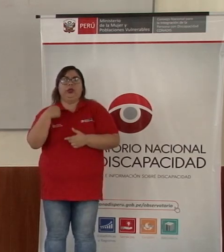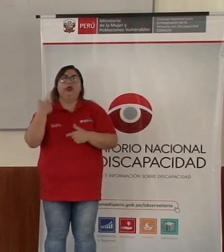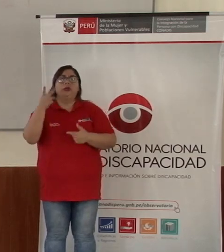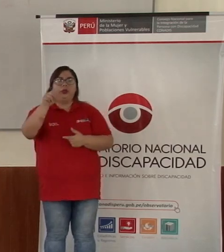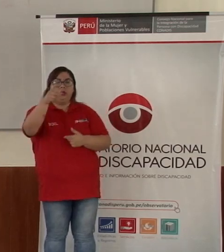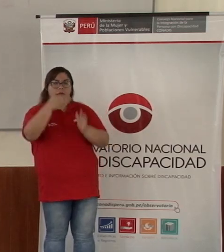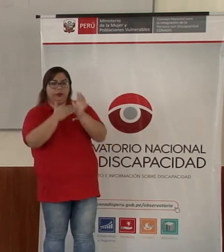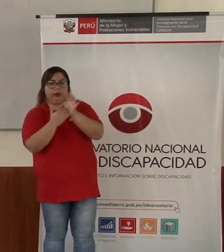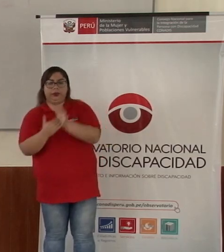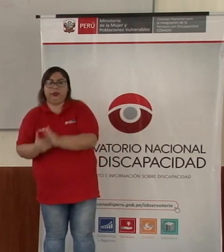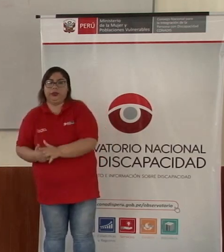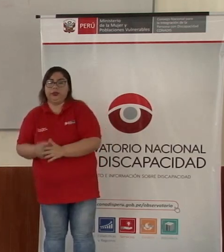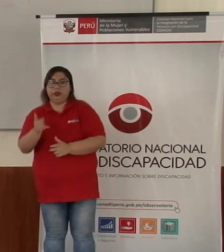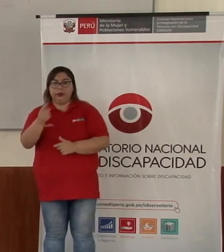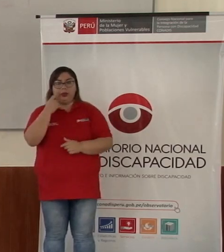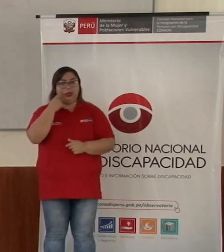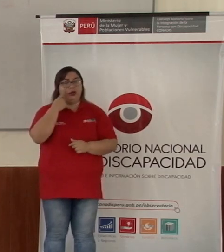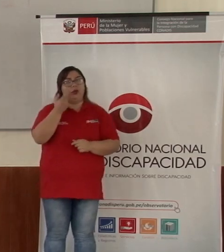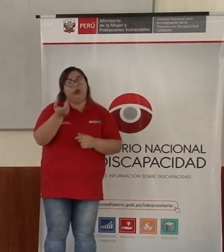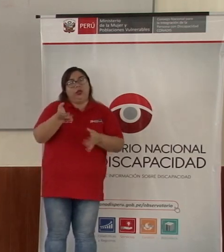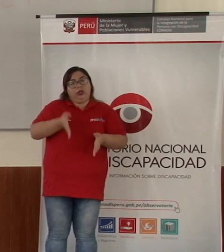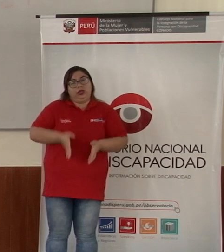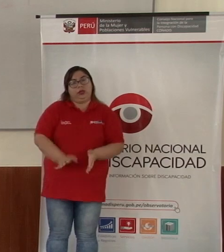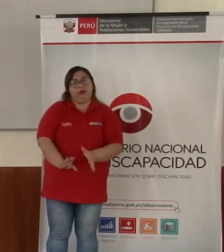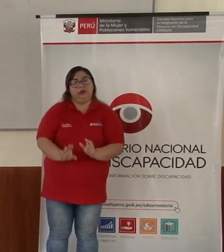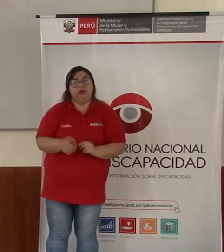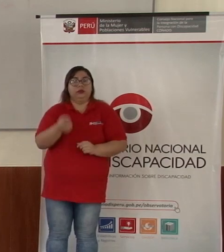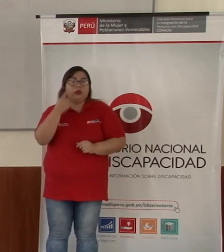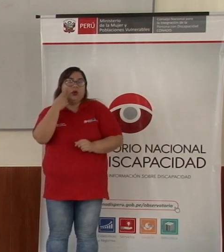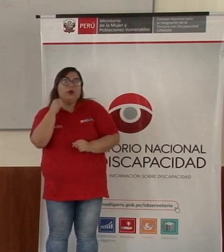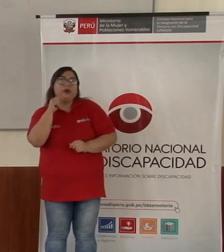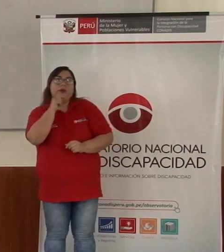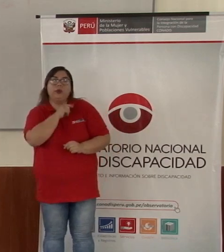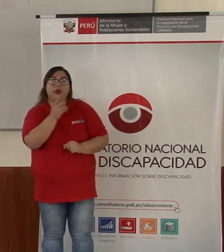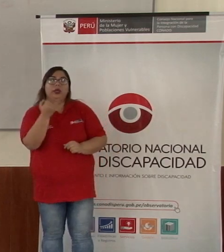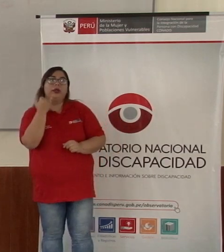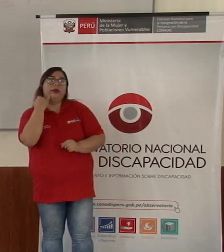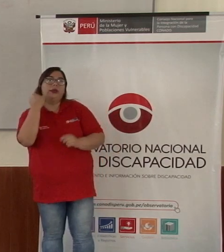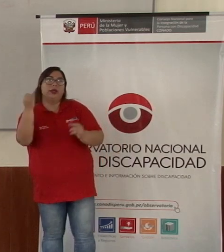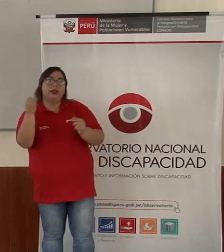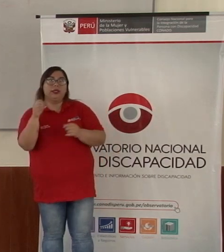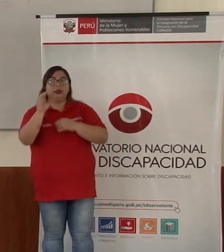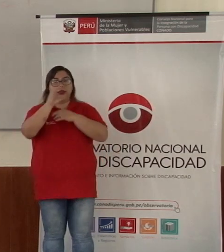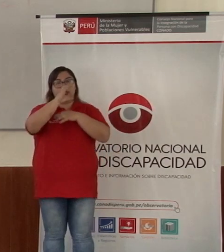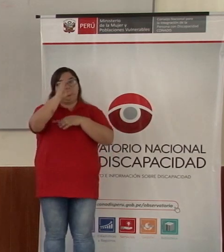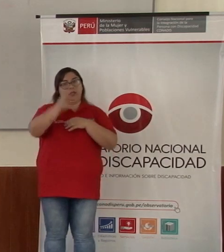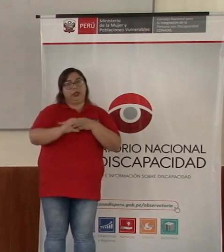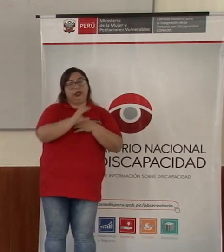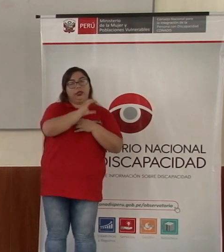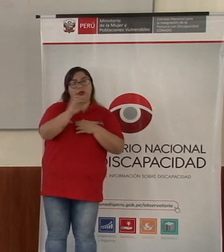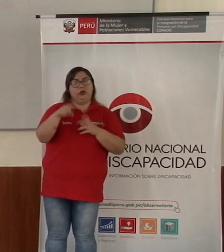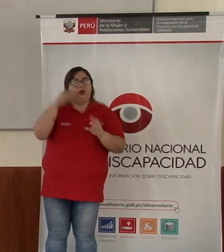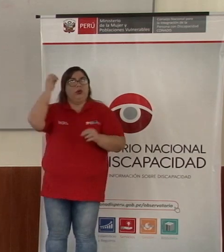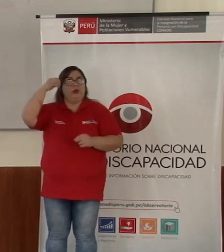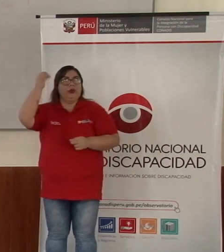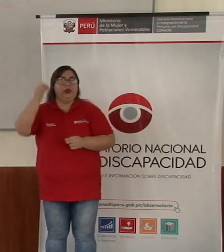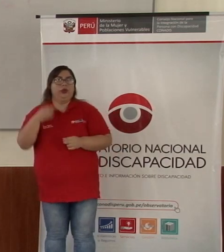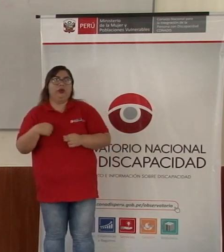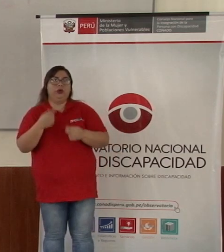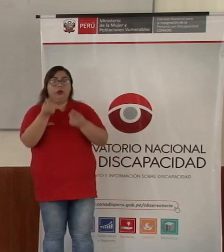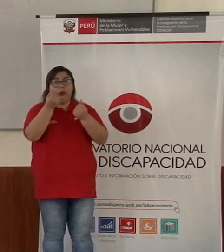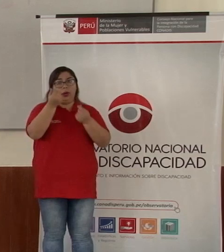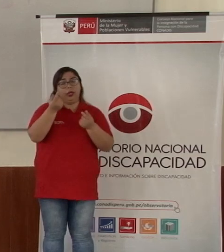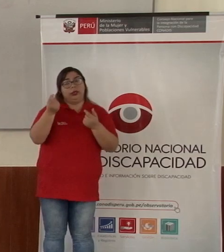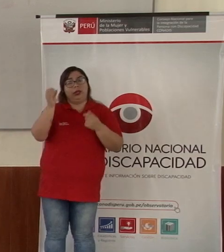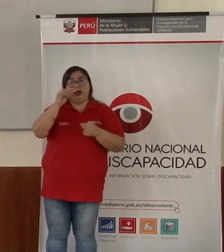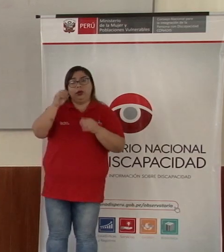ser discriminado por motivo de origen, raza, sexo, idioma, religión, opinión, condición económica